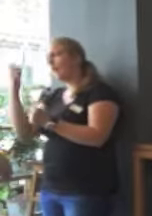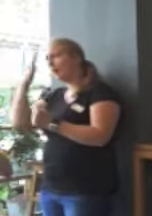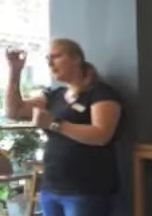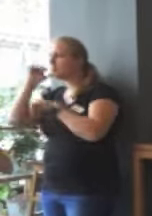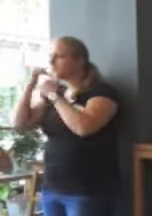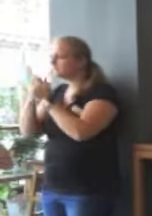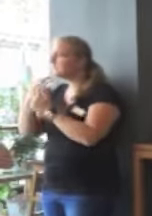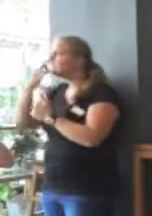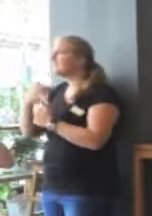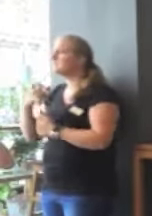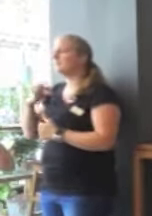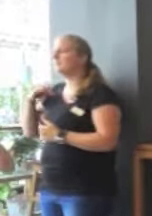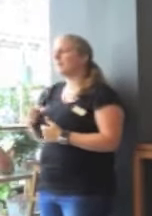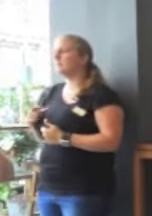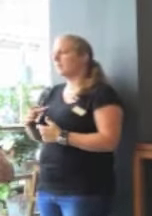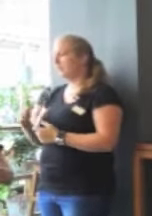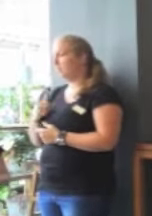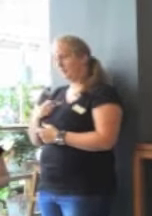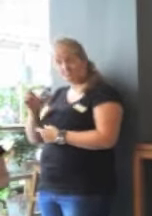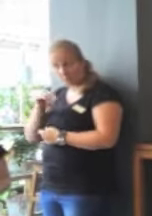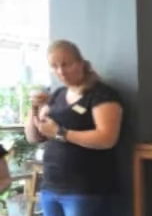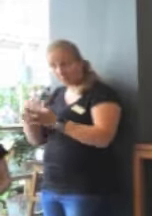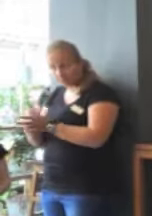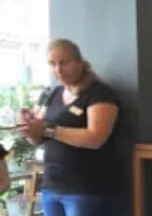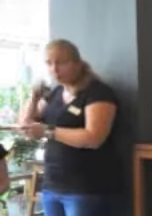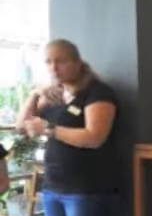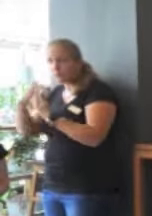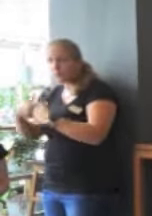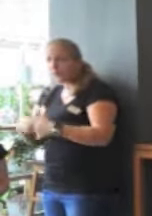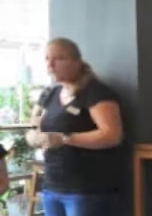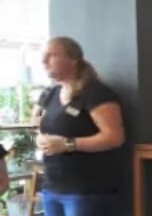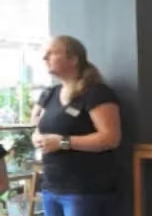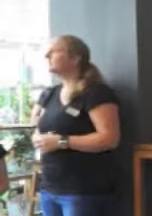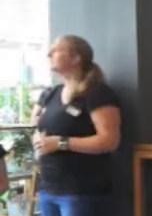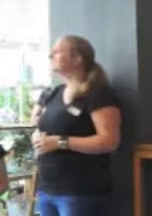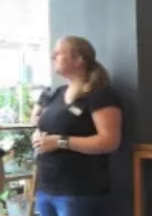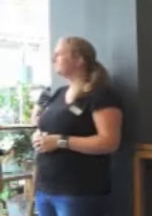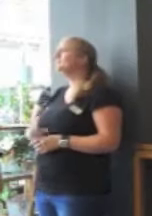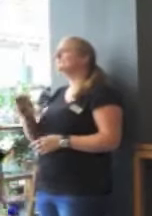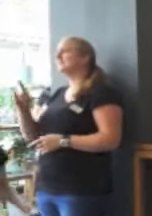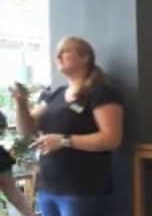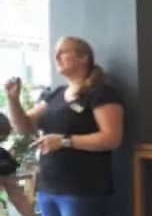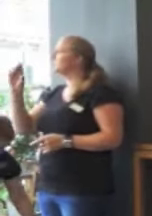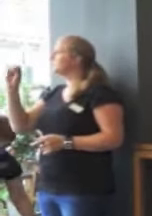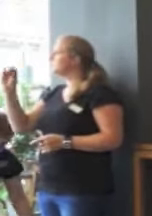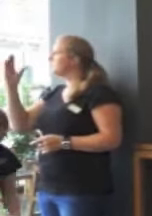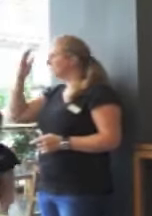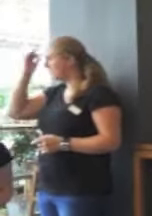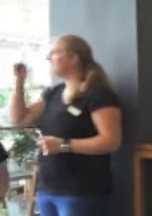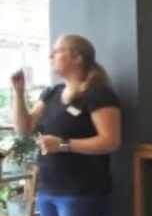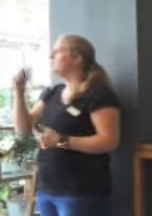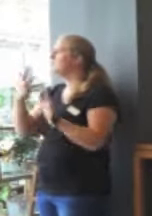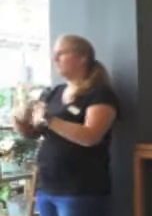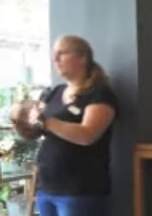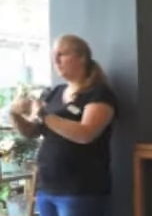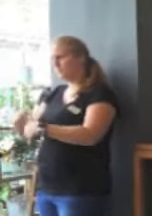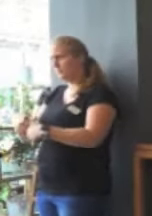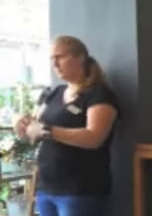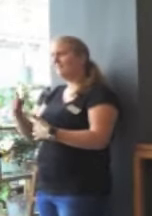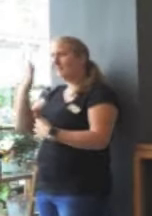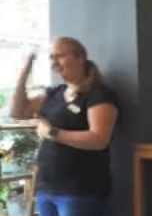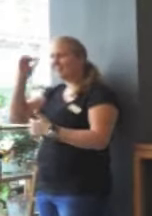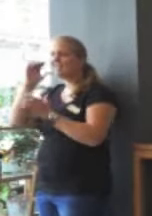riskkapital ägda och sånt. Då kan väl inte det här fungera? Jo, det tror jag det fungerar. Alltså, det är ju så att